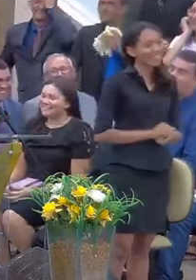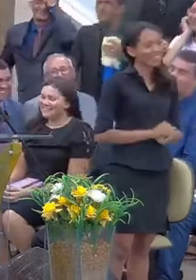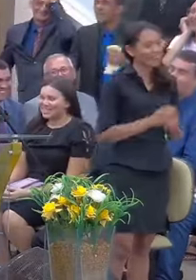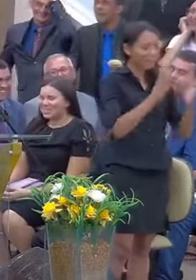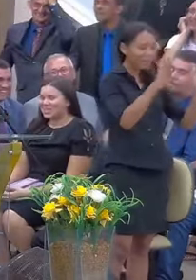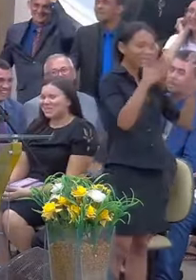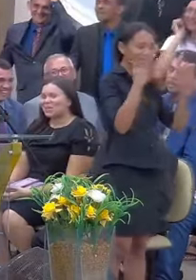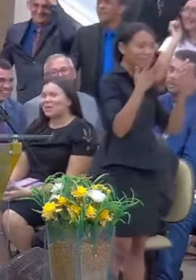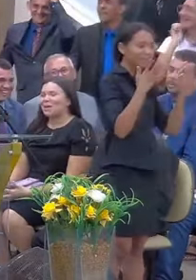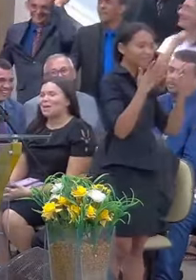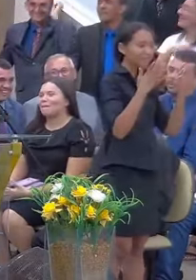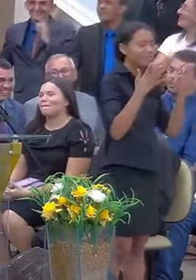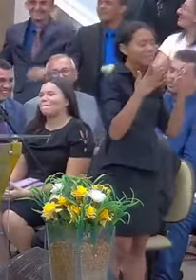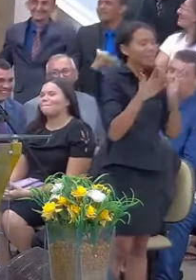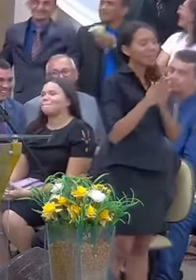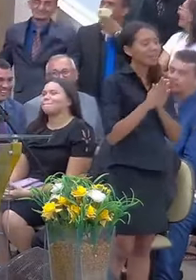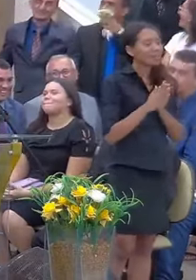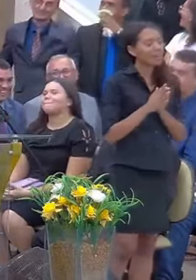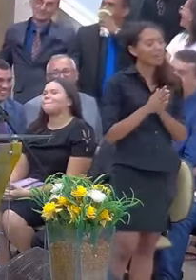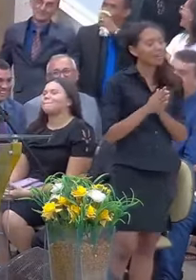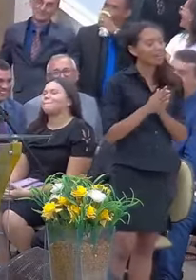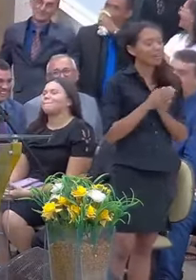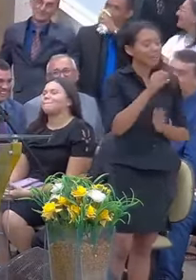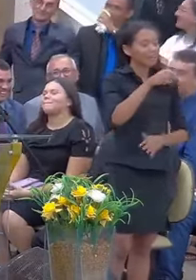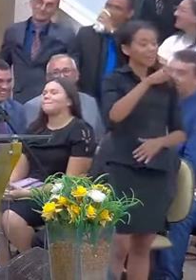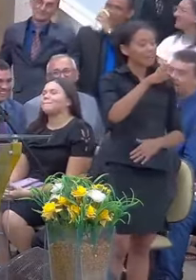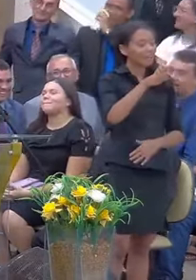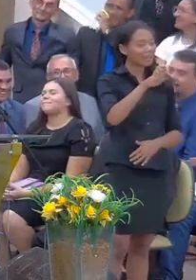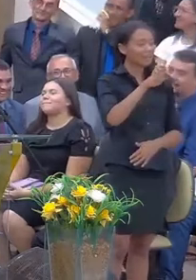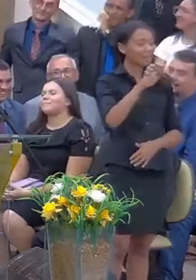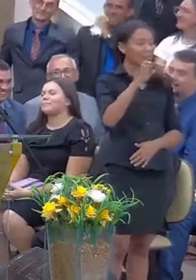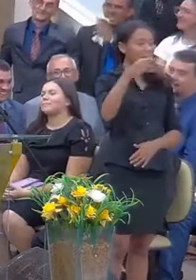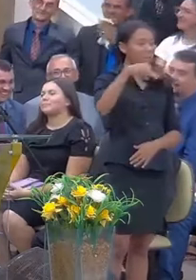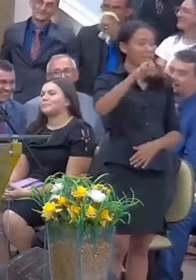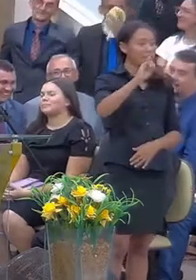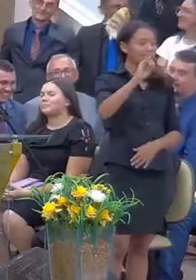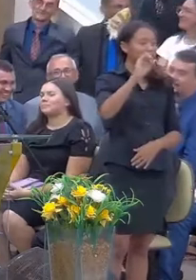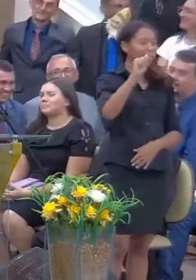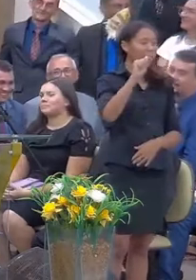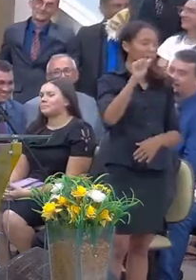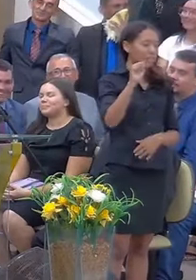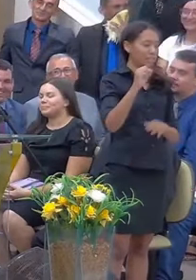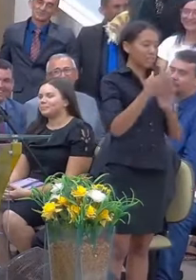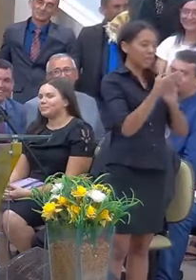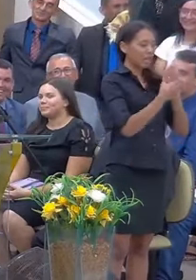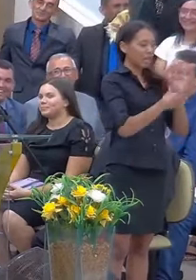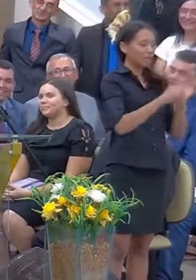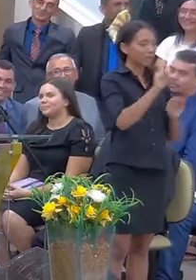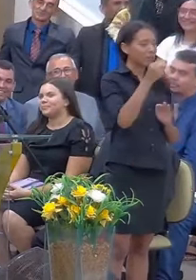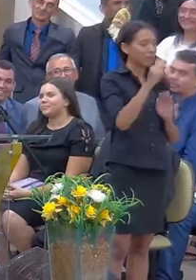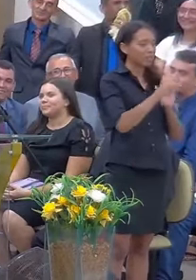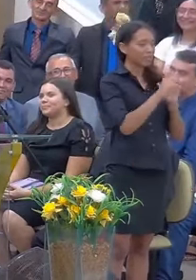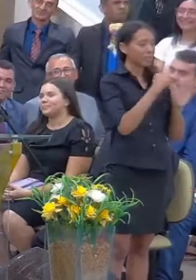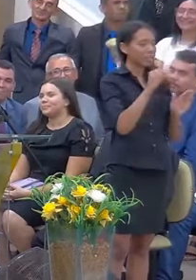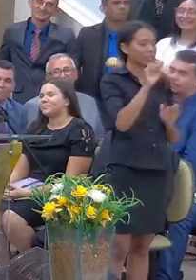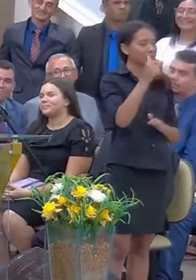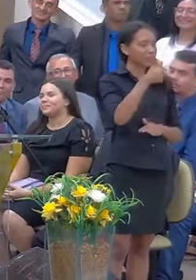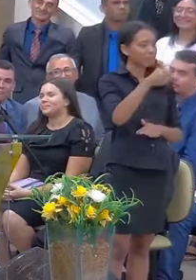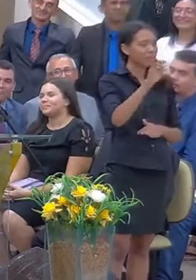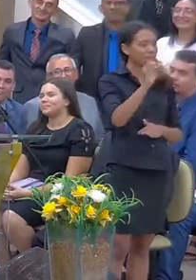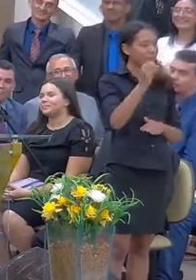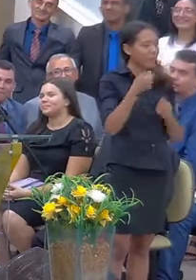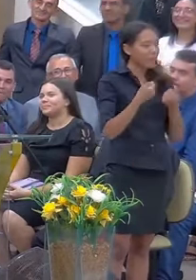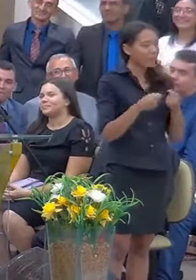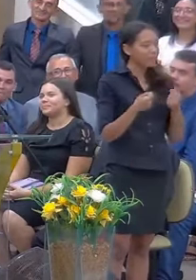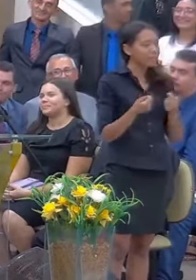pega Neemias capítulo 8, versículo 10, ele diz: dizei-lhes assim: comei da gordura, bebei